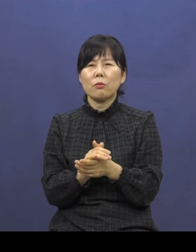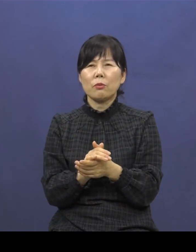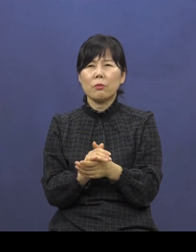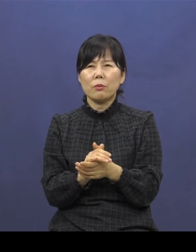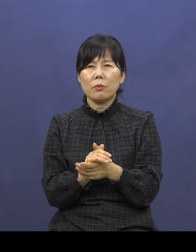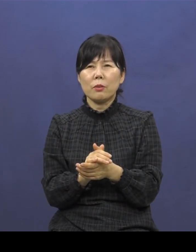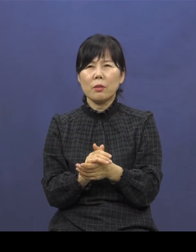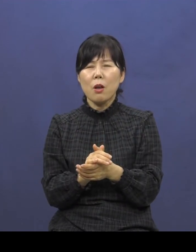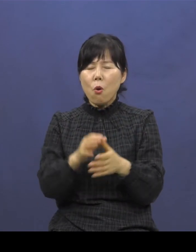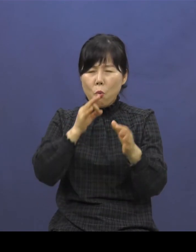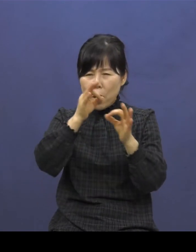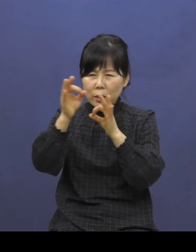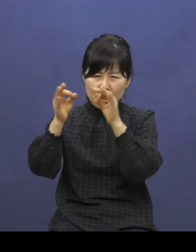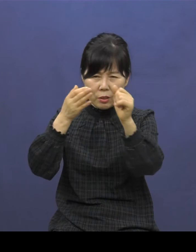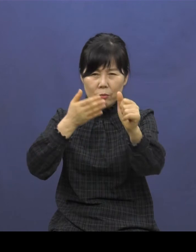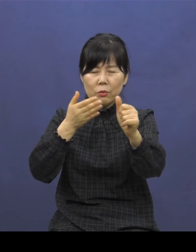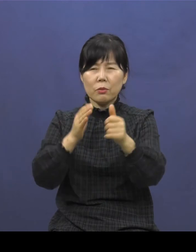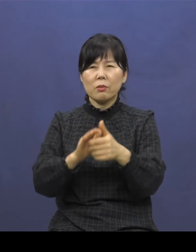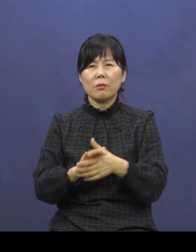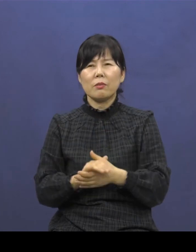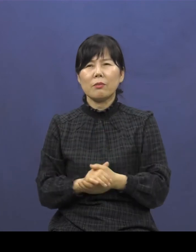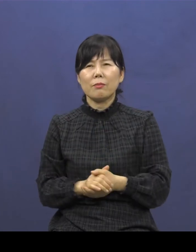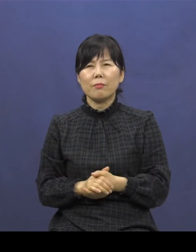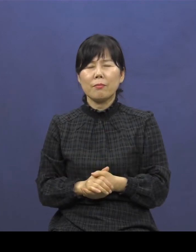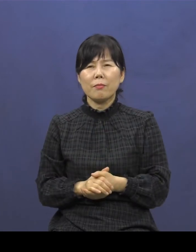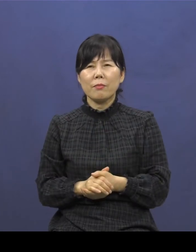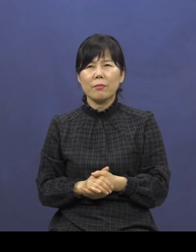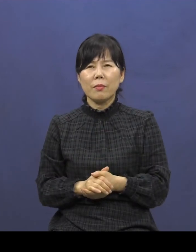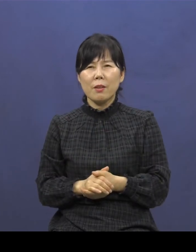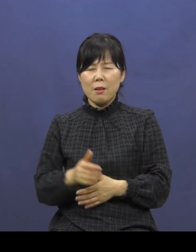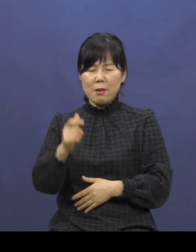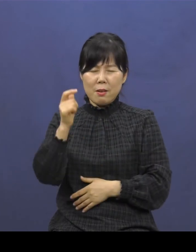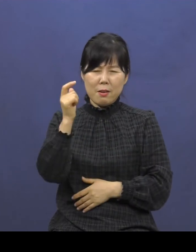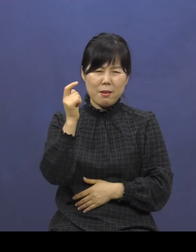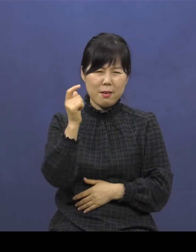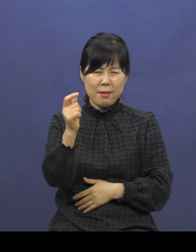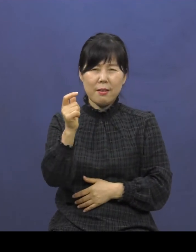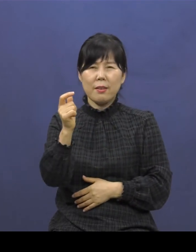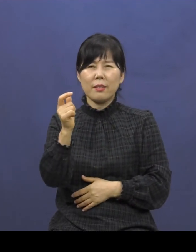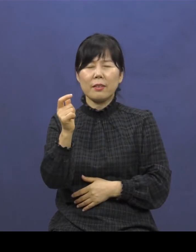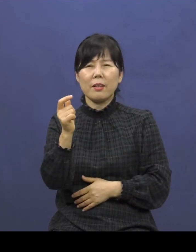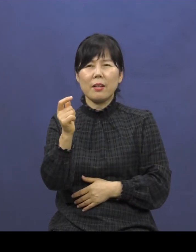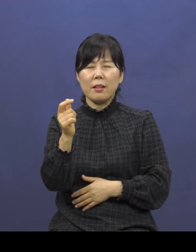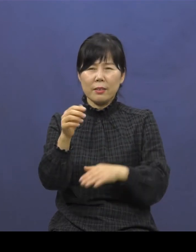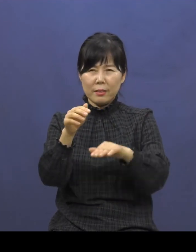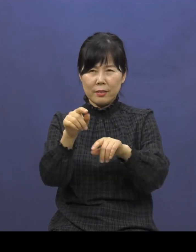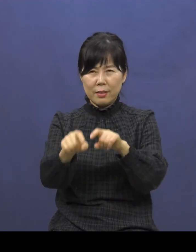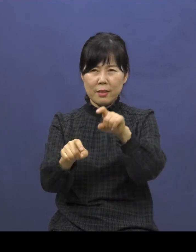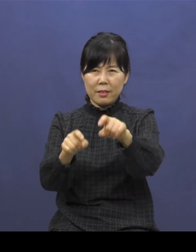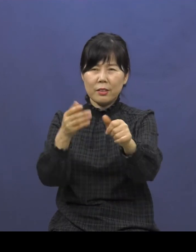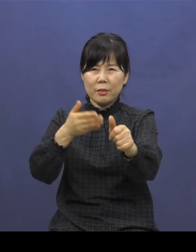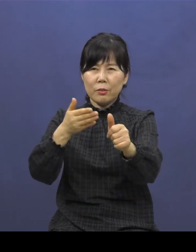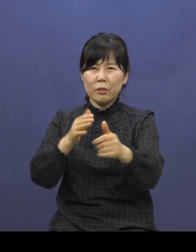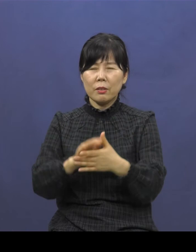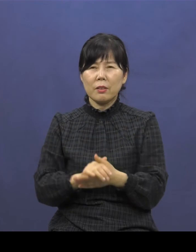선포하시면서 서로 격려하십시오. 이렇게 외치십시오. 그리고 힘있게 나가십시오.